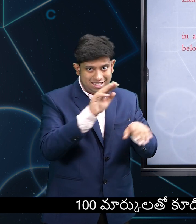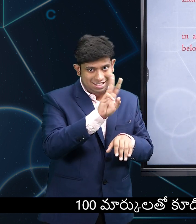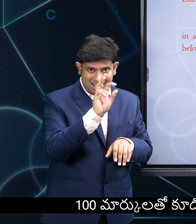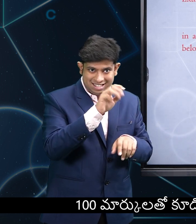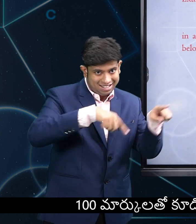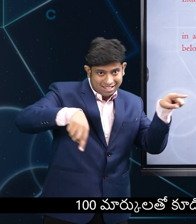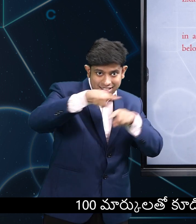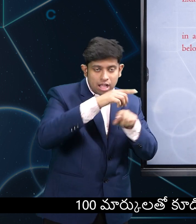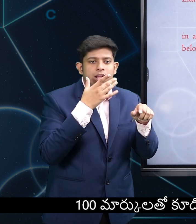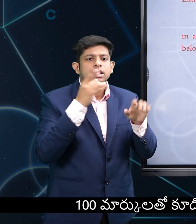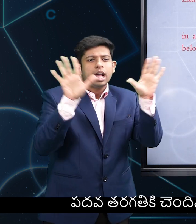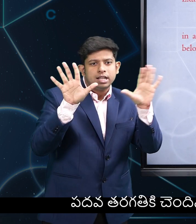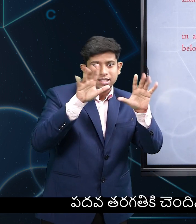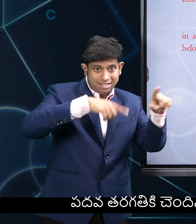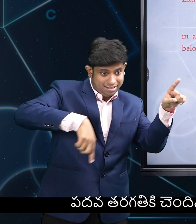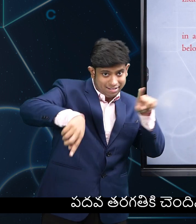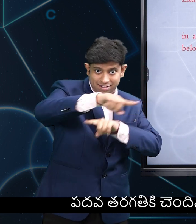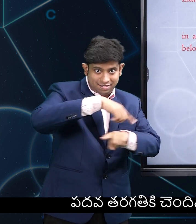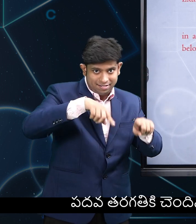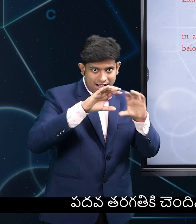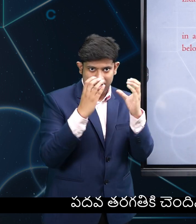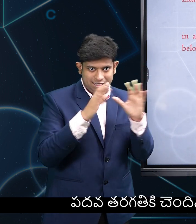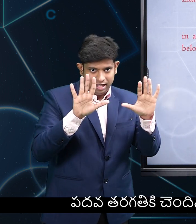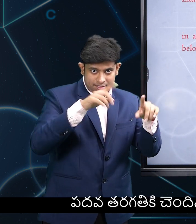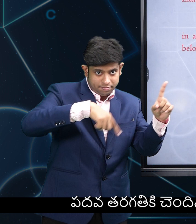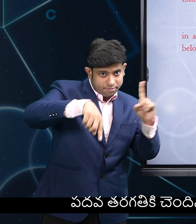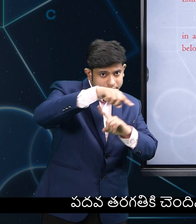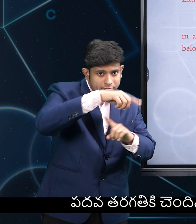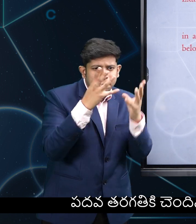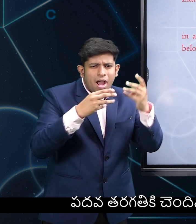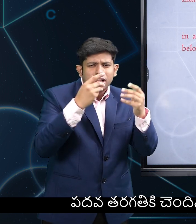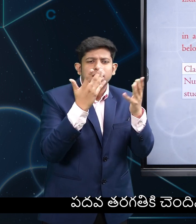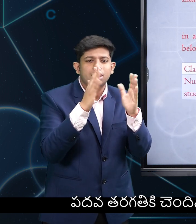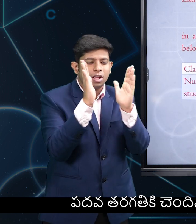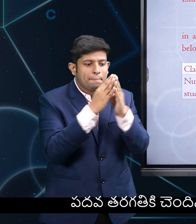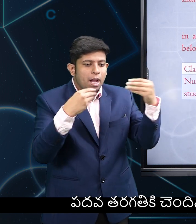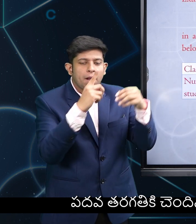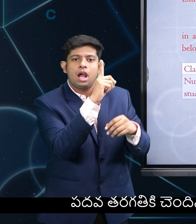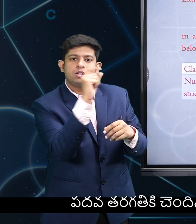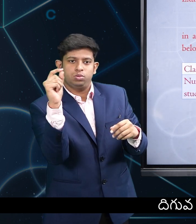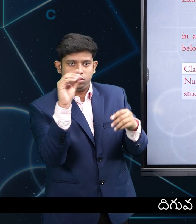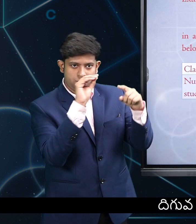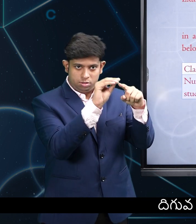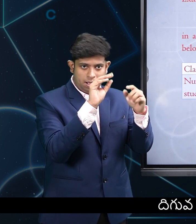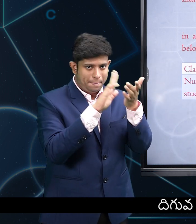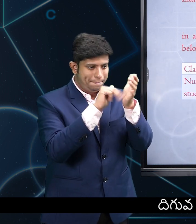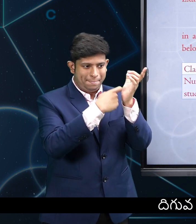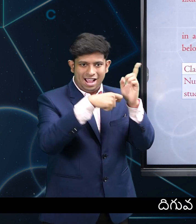నిర్దిష్ట పాఠశాలలోని 10వ తరగతికి చెందిన 30 మంది విద్యార్థులు పొందిన మార్కులు దిగువ పట్టికలో